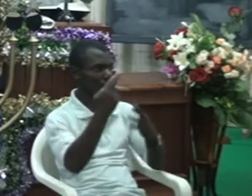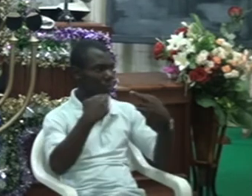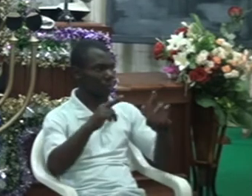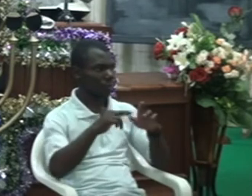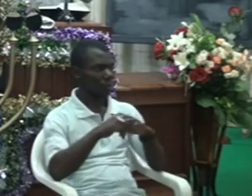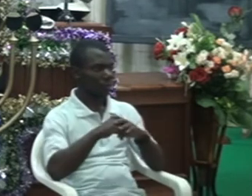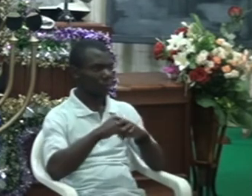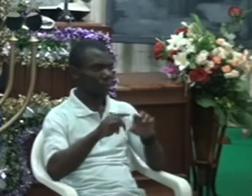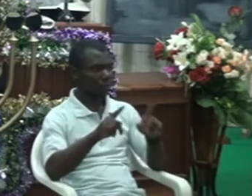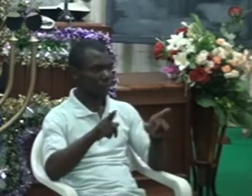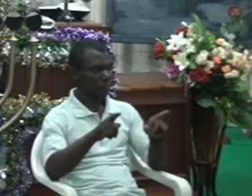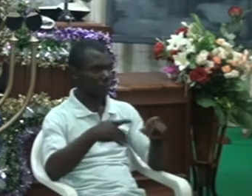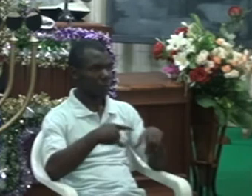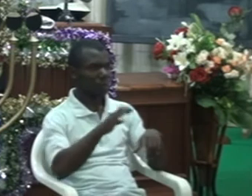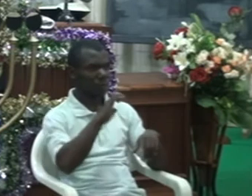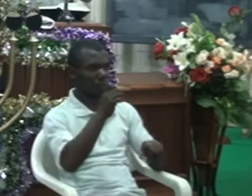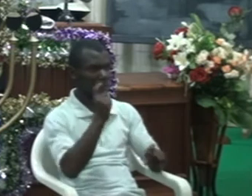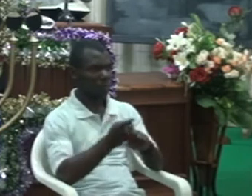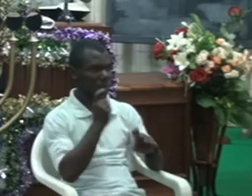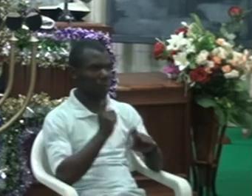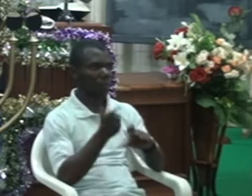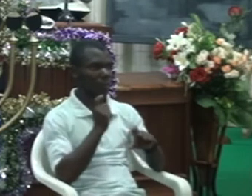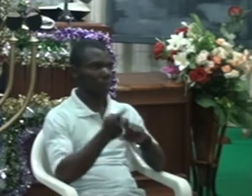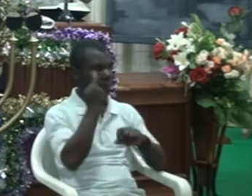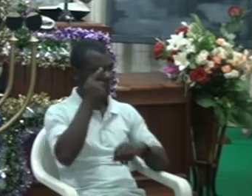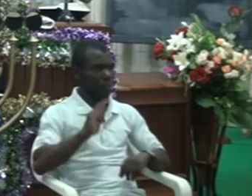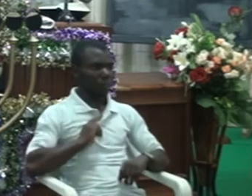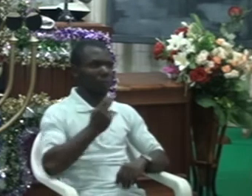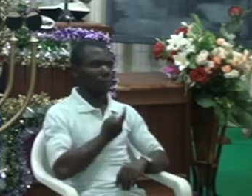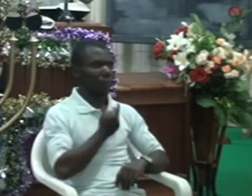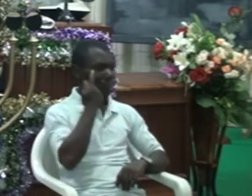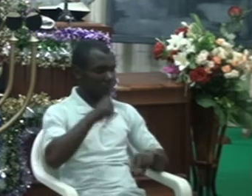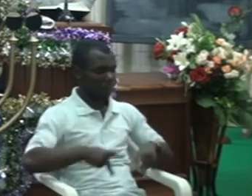le résultat. Mais il nous est difficile de vivre là.